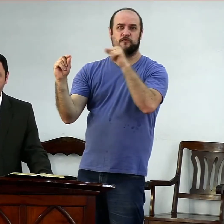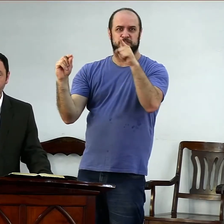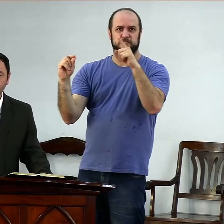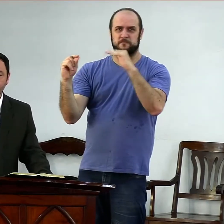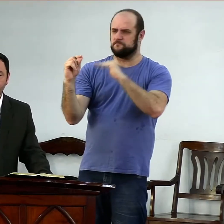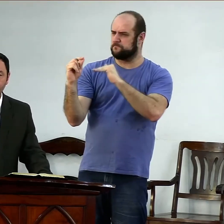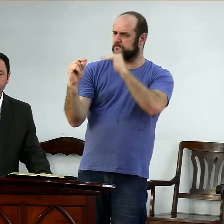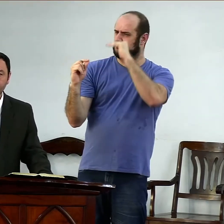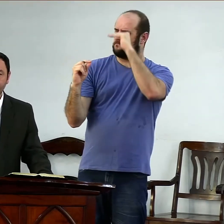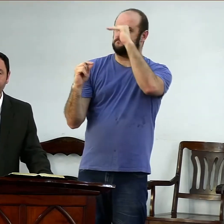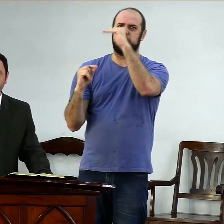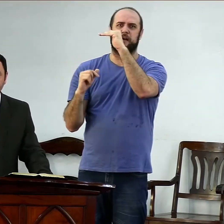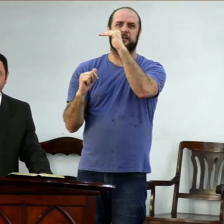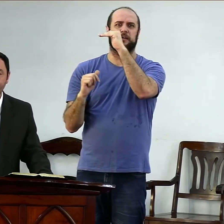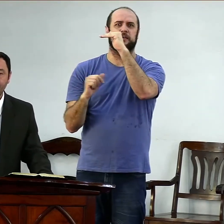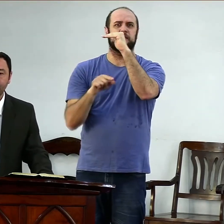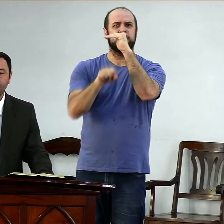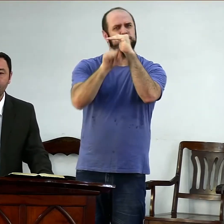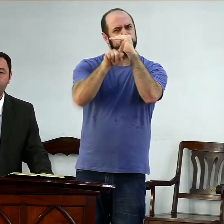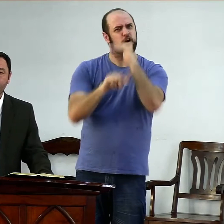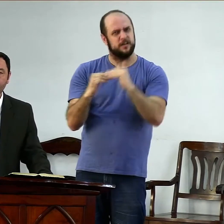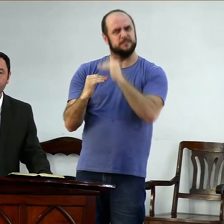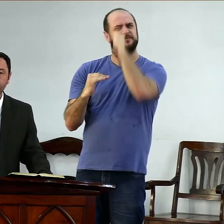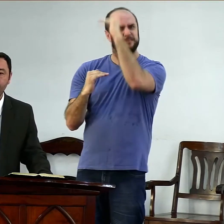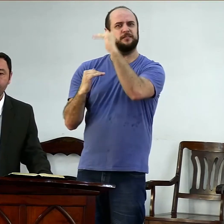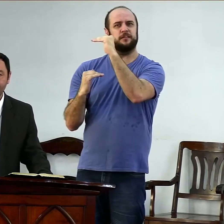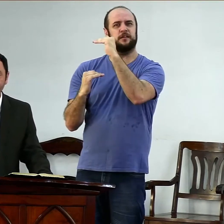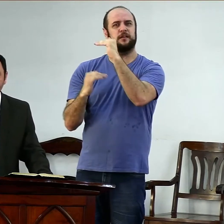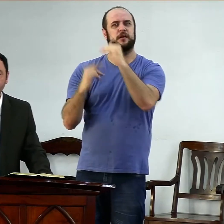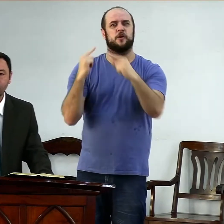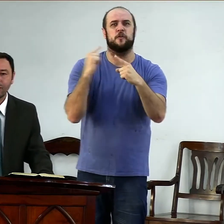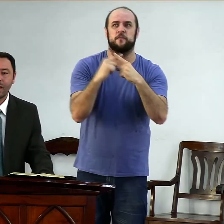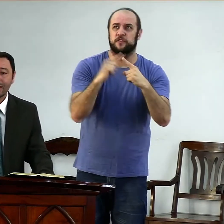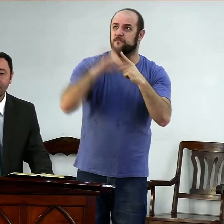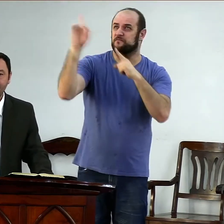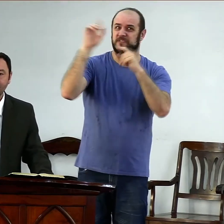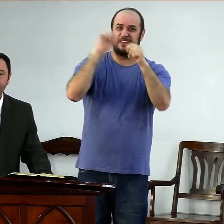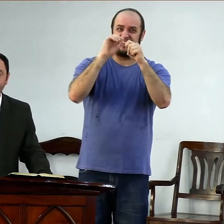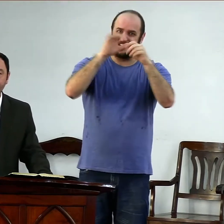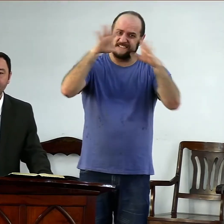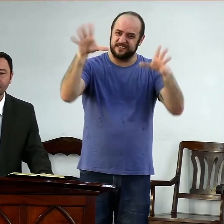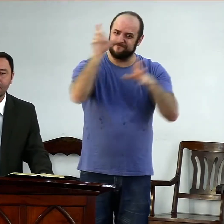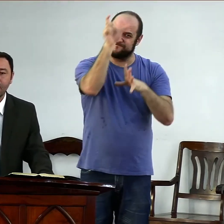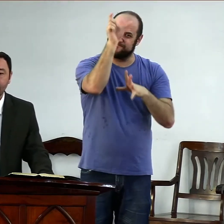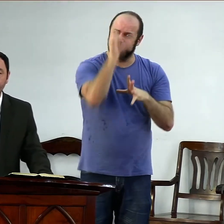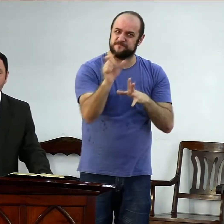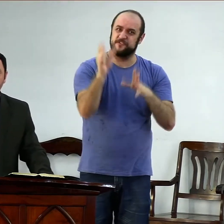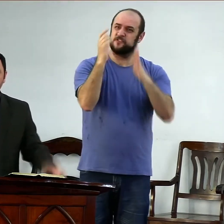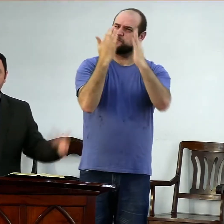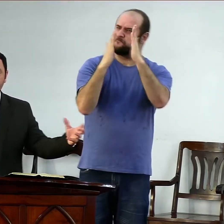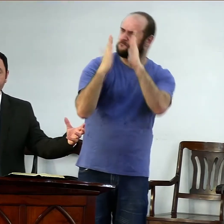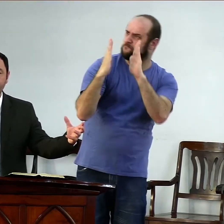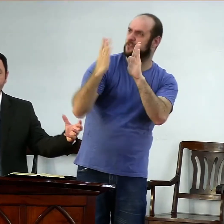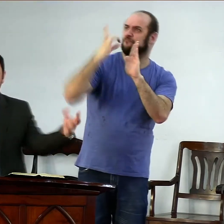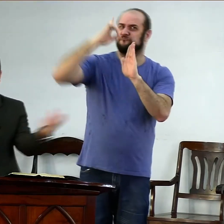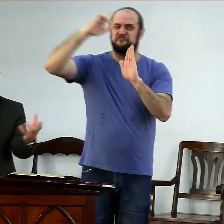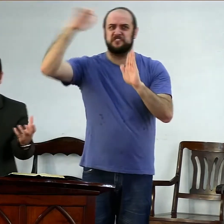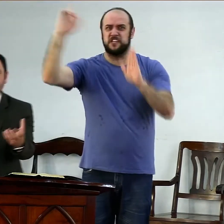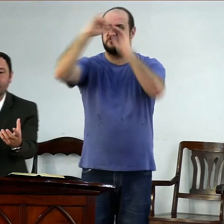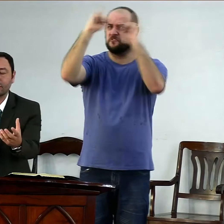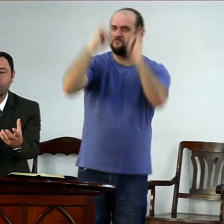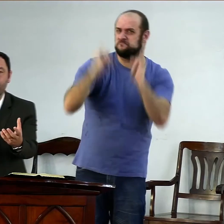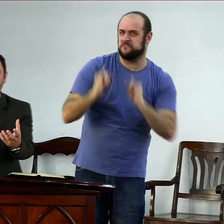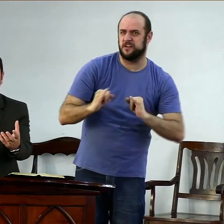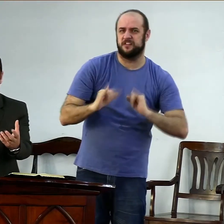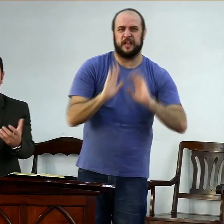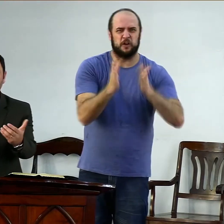Não, você é muito maior do que eles. Afinal, você é minha criatura, imagem e semelhança. E agora, por mais que essa imagem